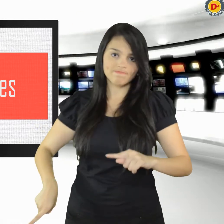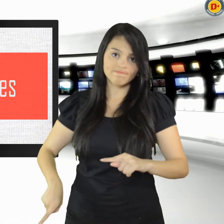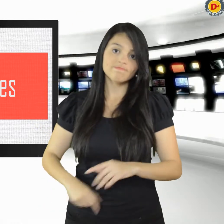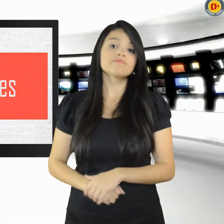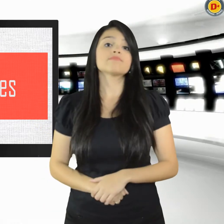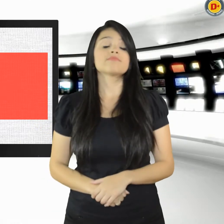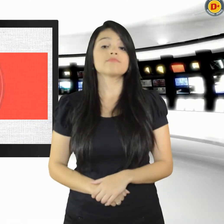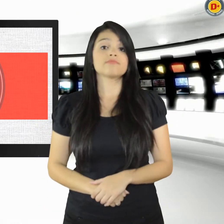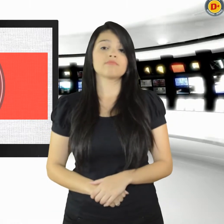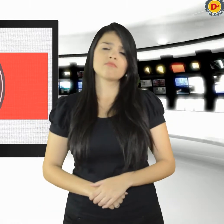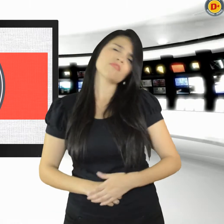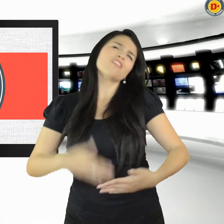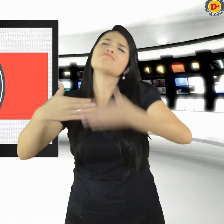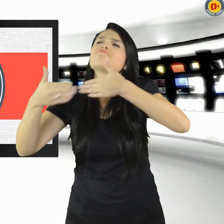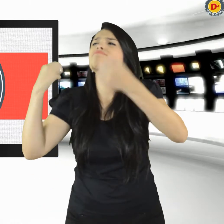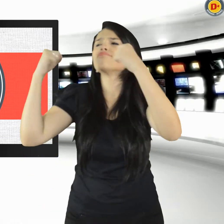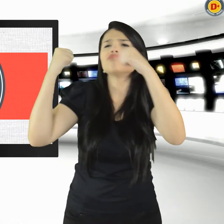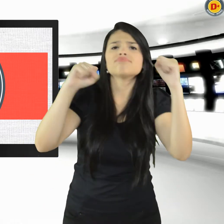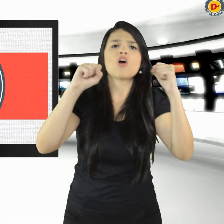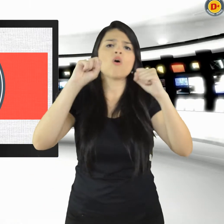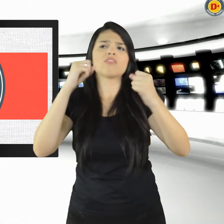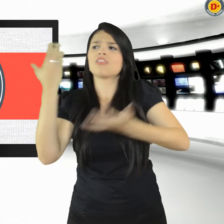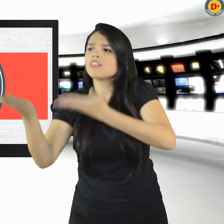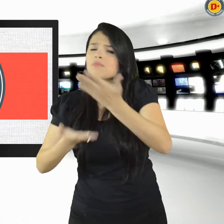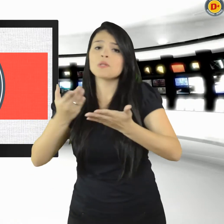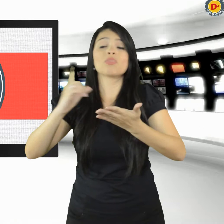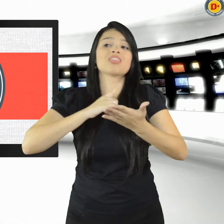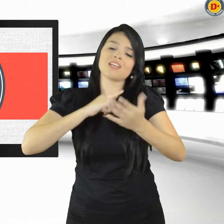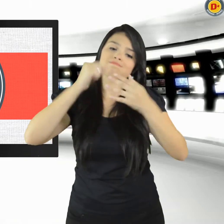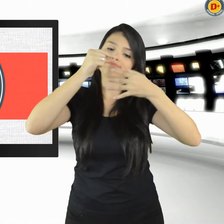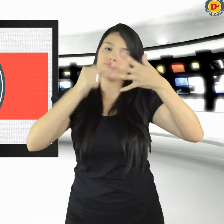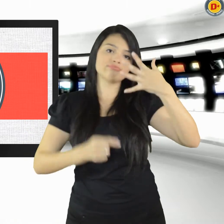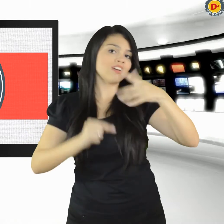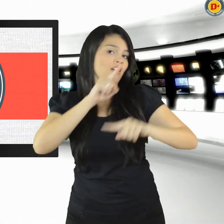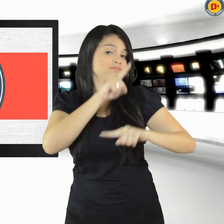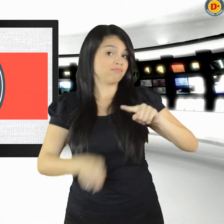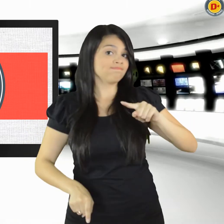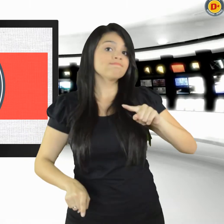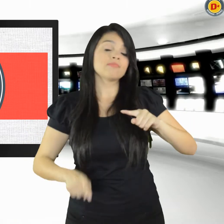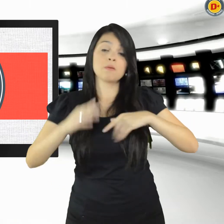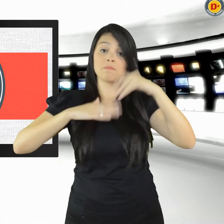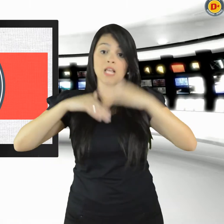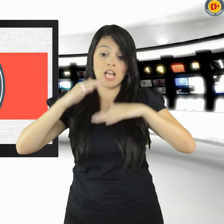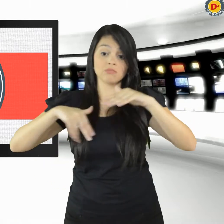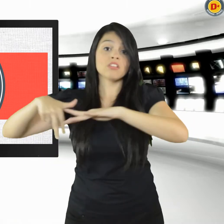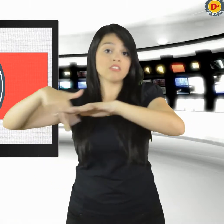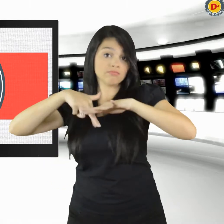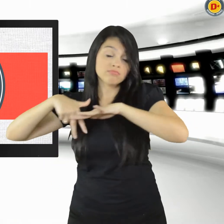e como em qualquer exercício ou tratamento Existem algumas contraindicações para a prática da hidroterapia como